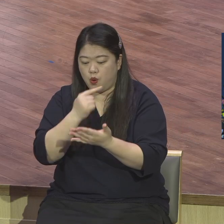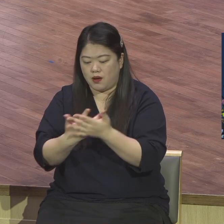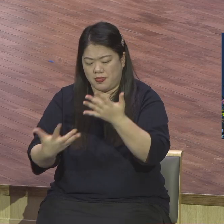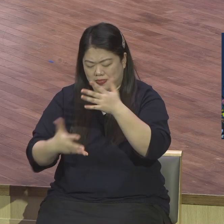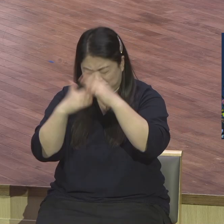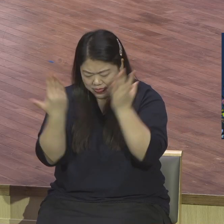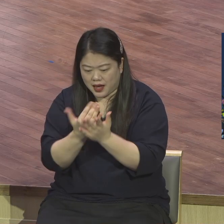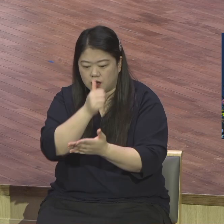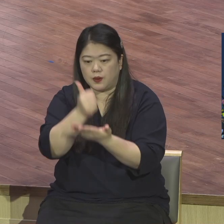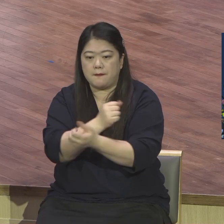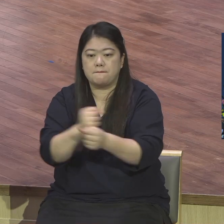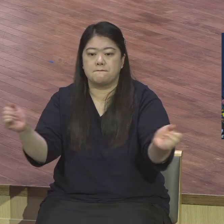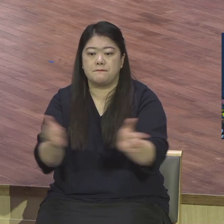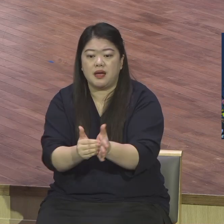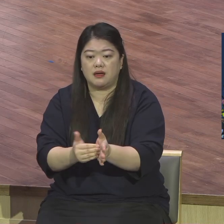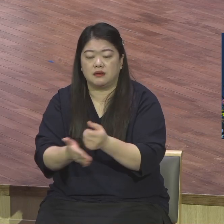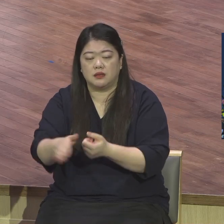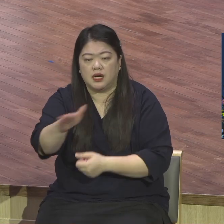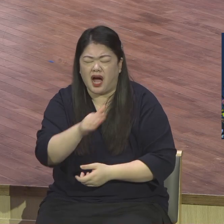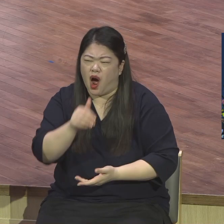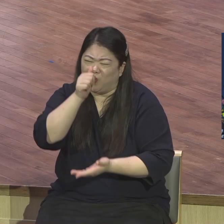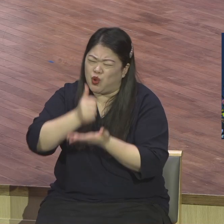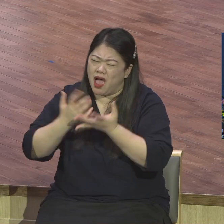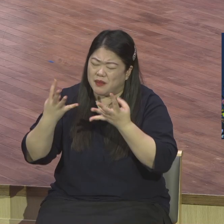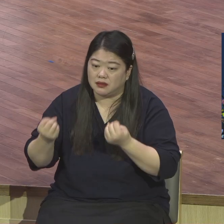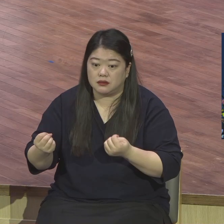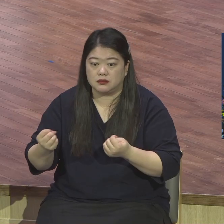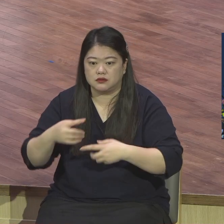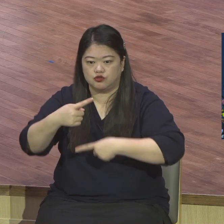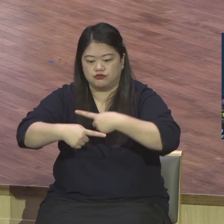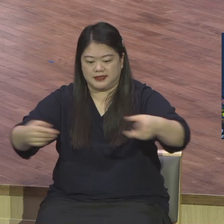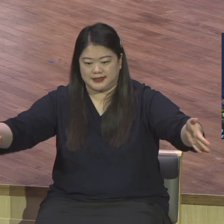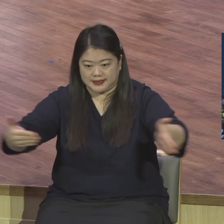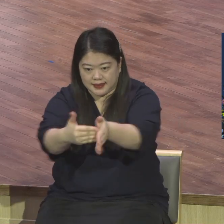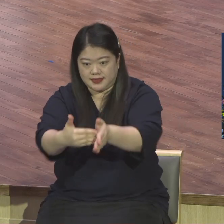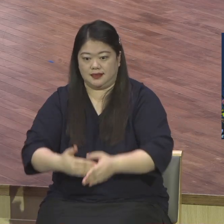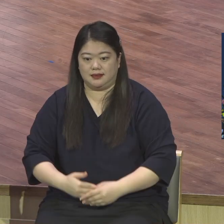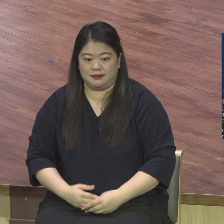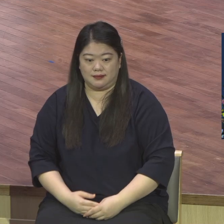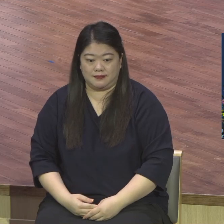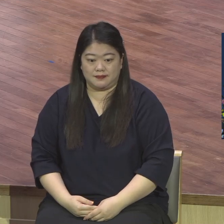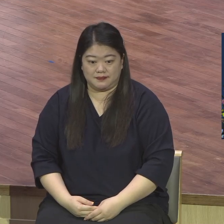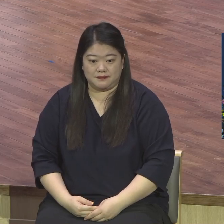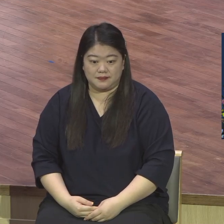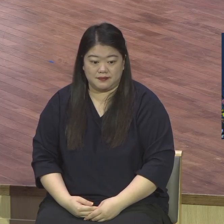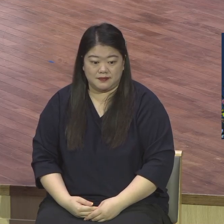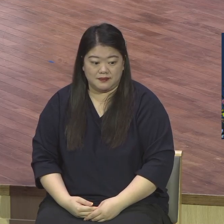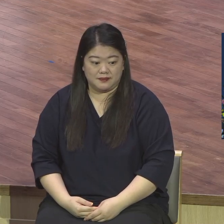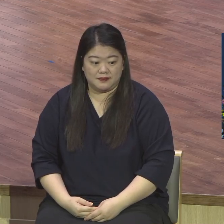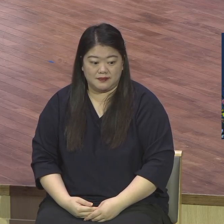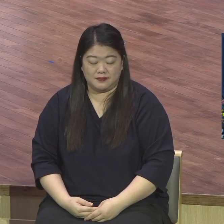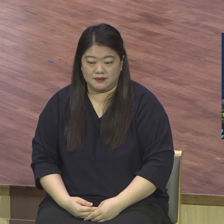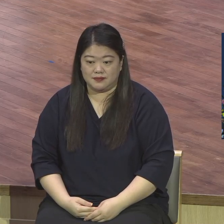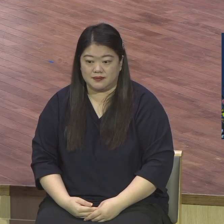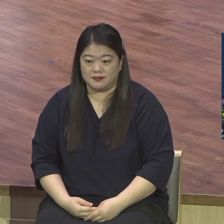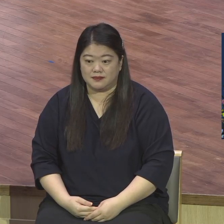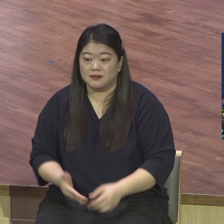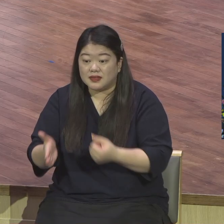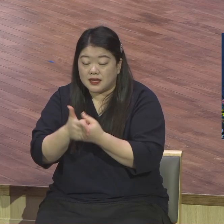그래서 우리 영계 모든 성도들은 늘 영적으로 이 영적인 비밀을 늘